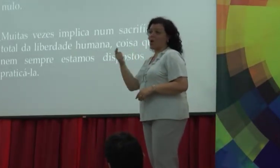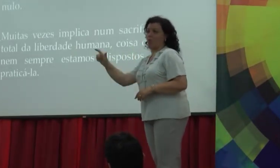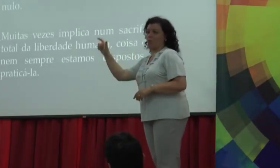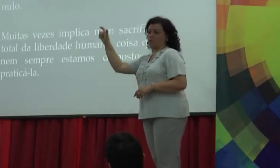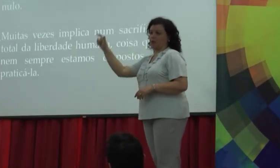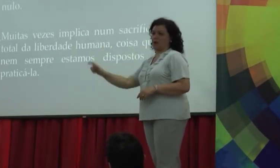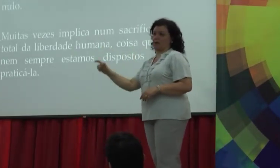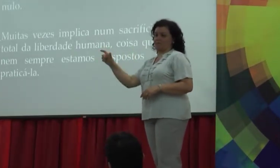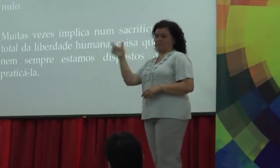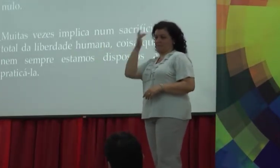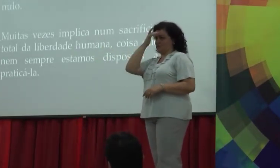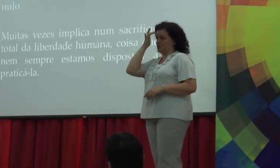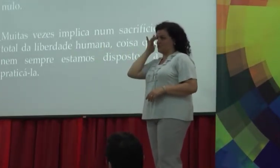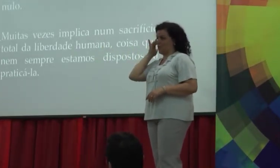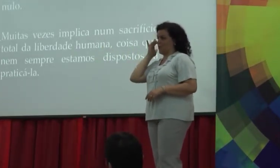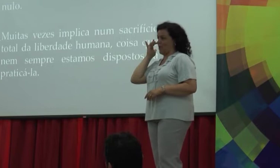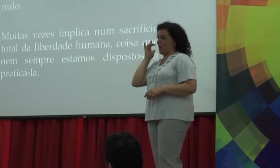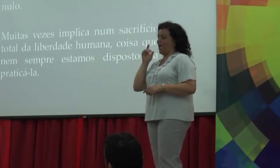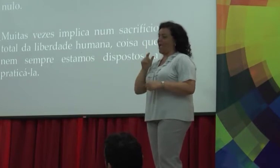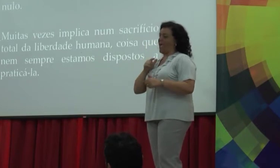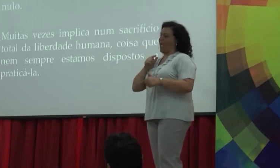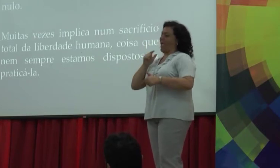Então, amar o outro